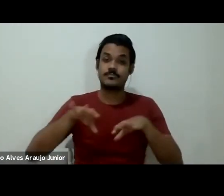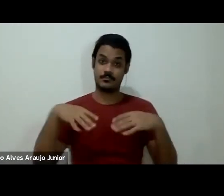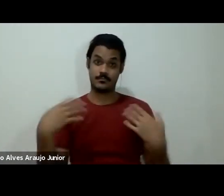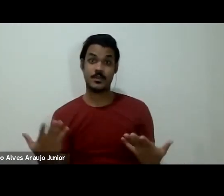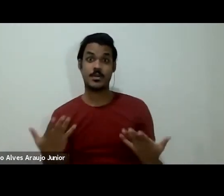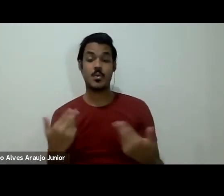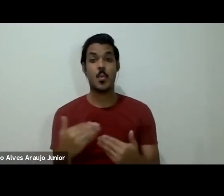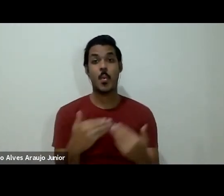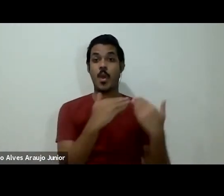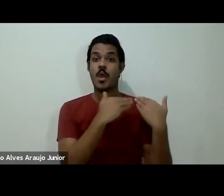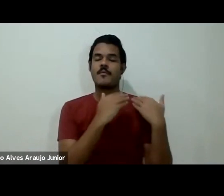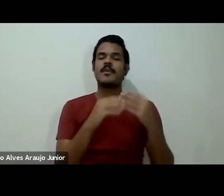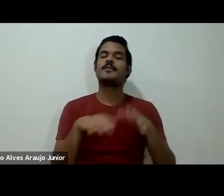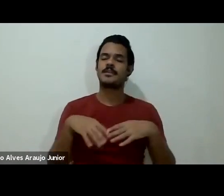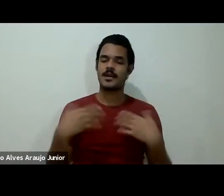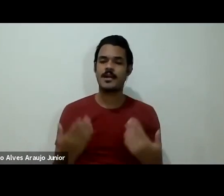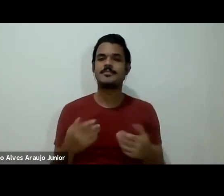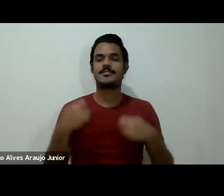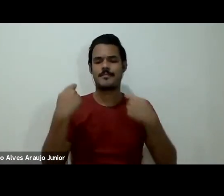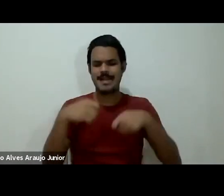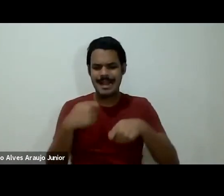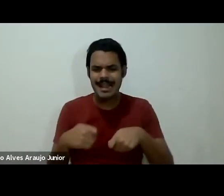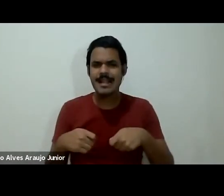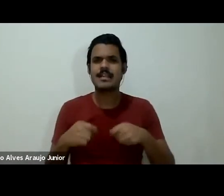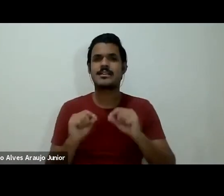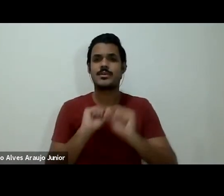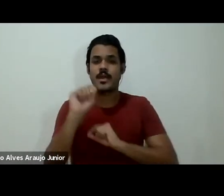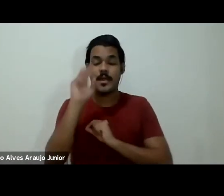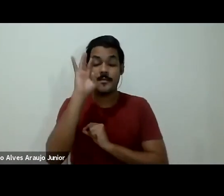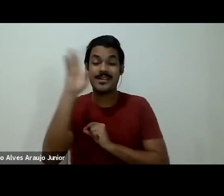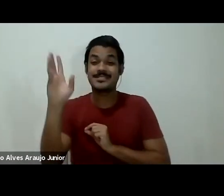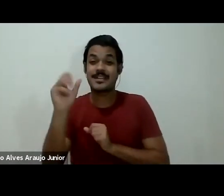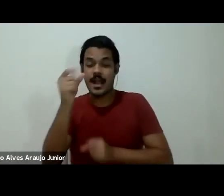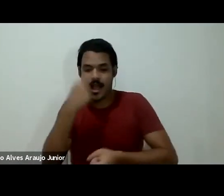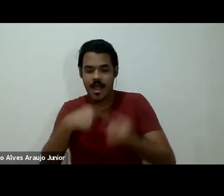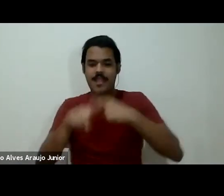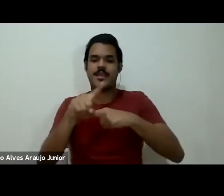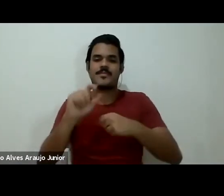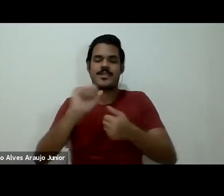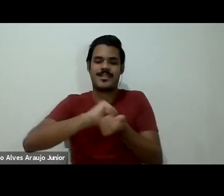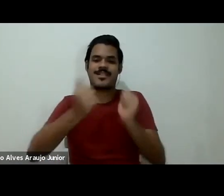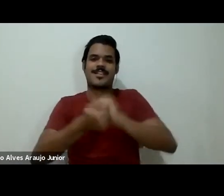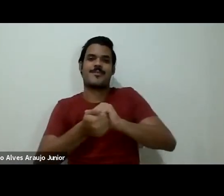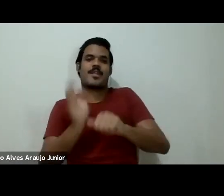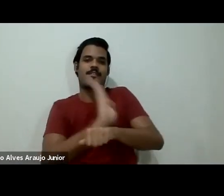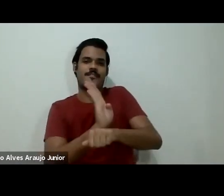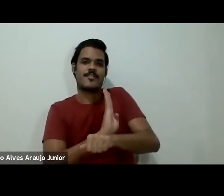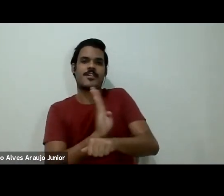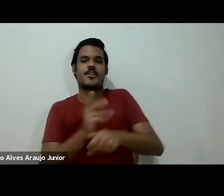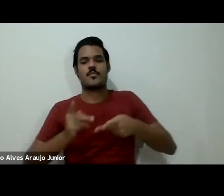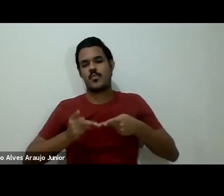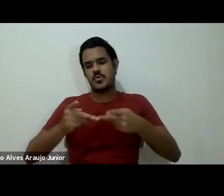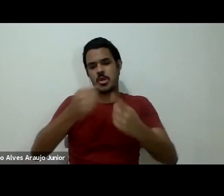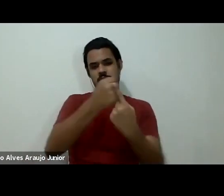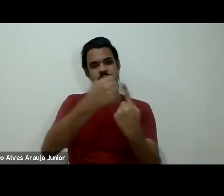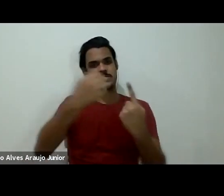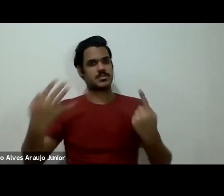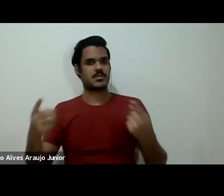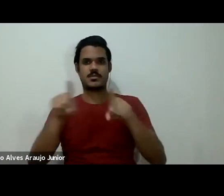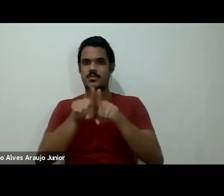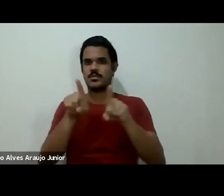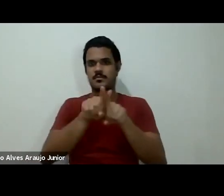aí a necessidade de se pensar para mais projetos de extensão, para a